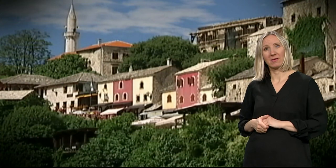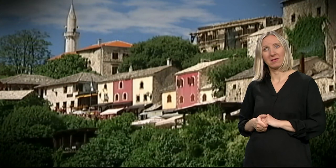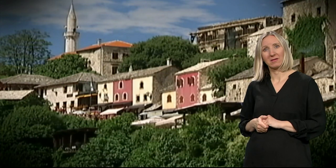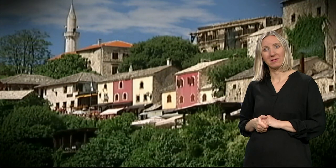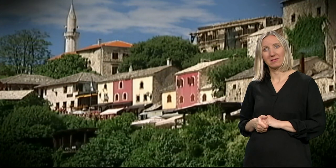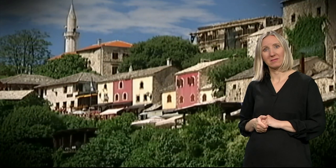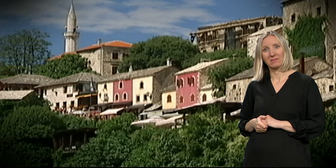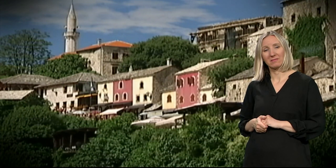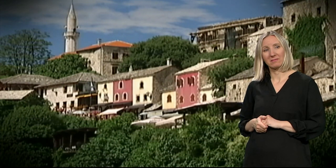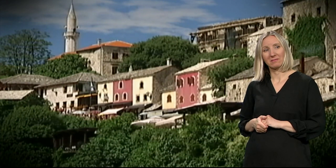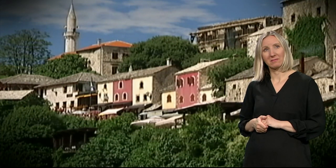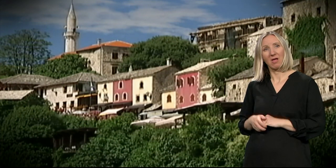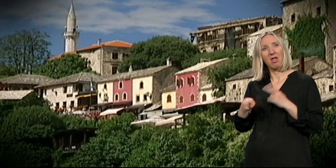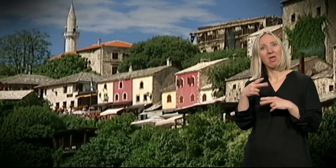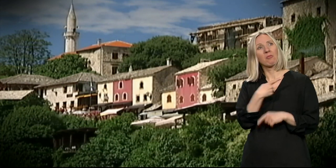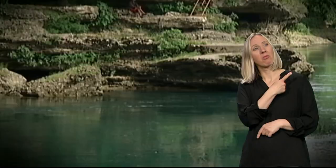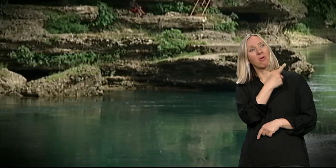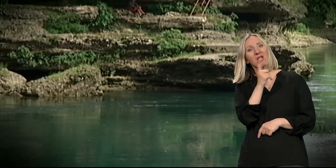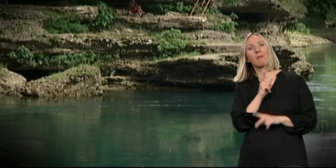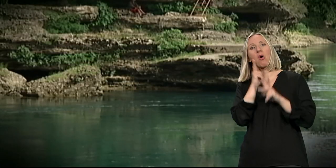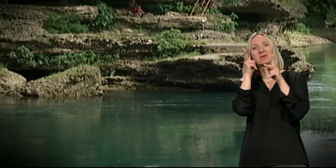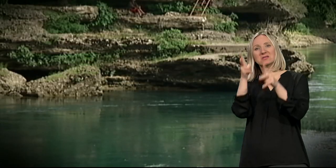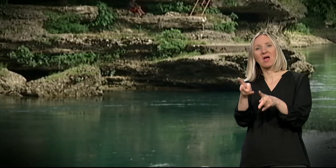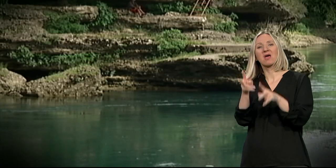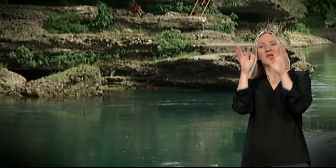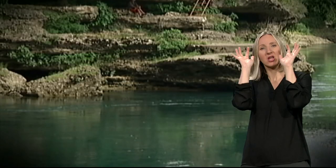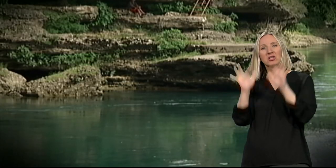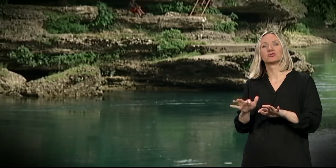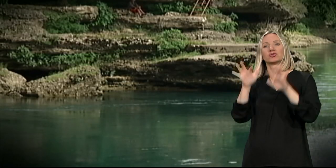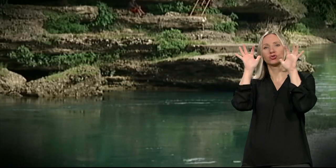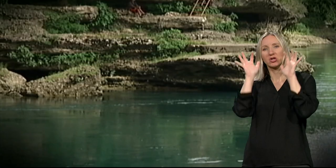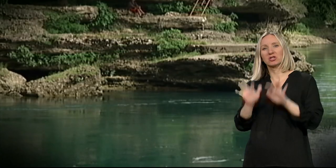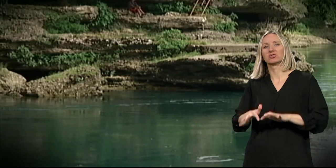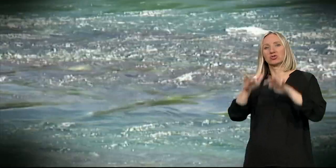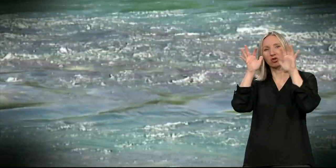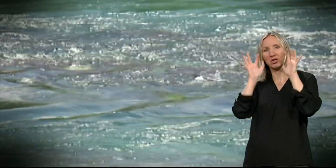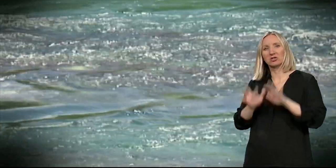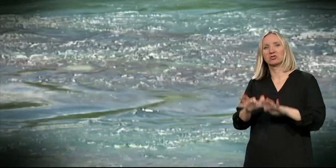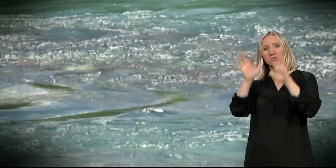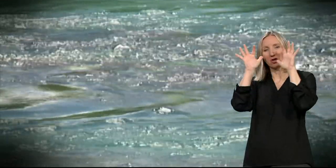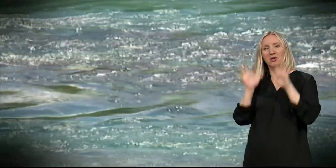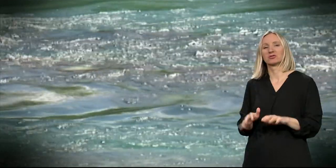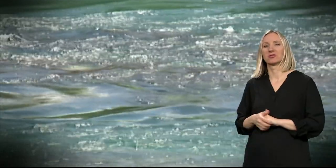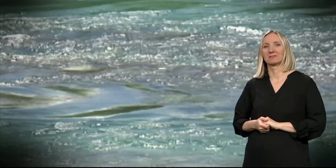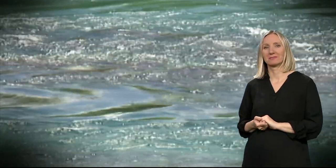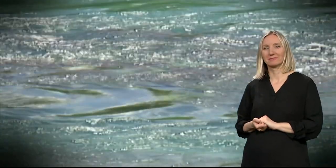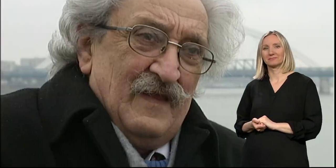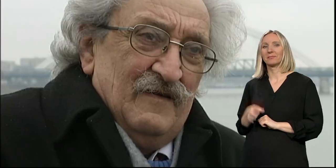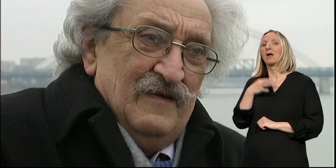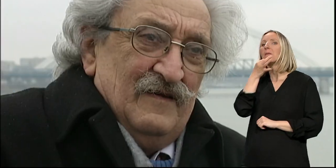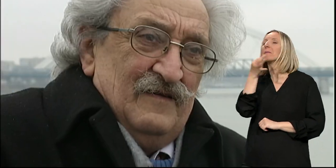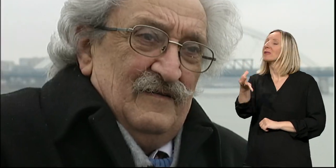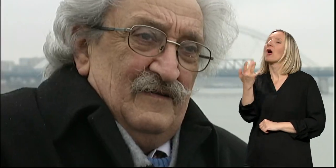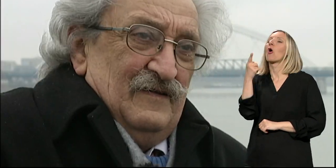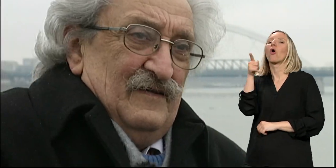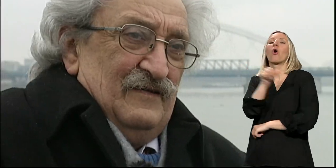A padale su nad Mostarom neke modre kiše. Koliko ste imali godina kada ste